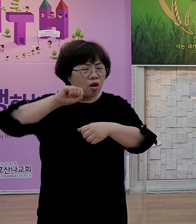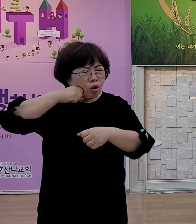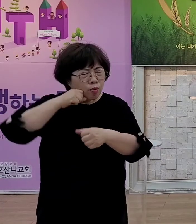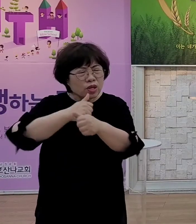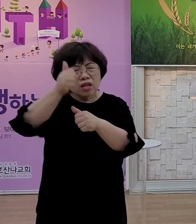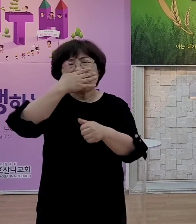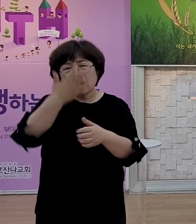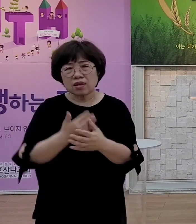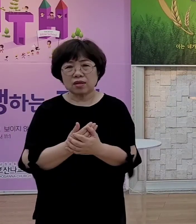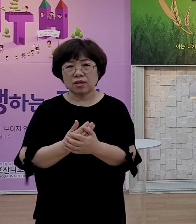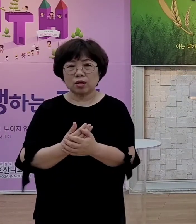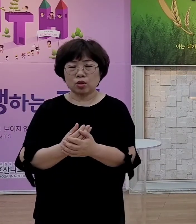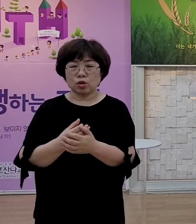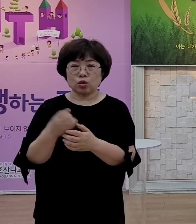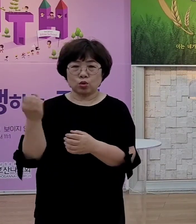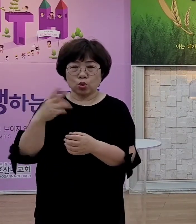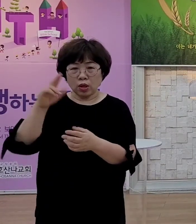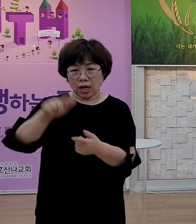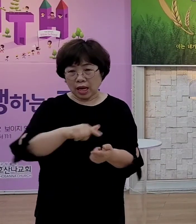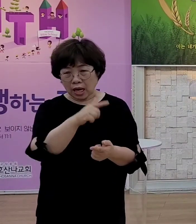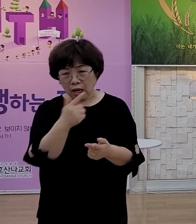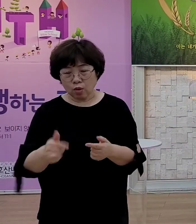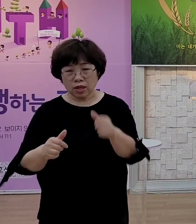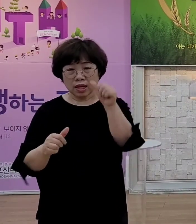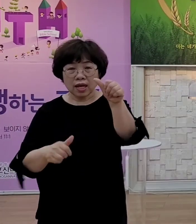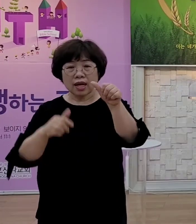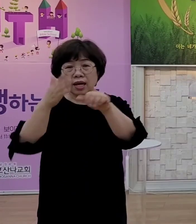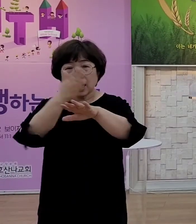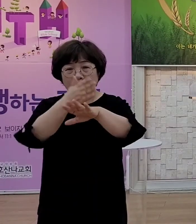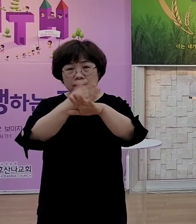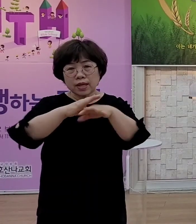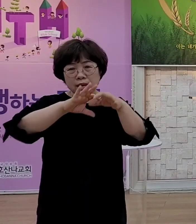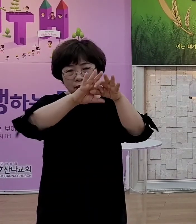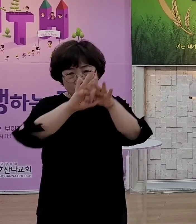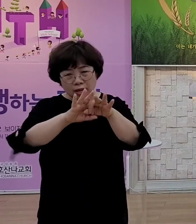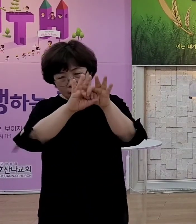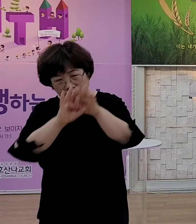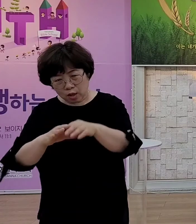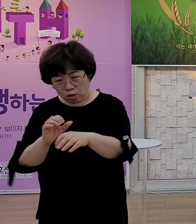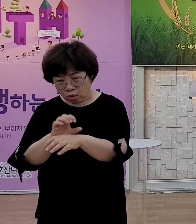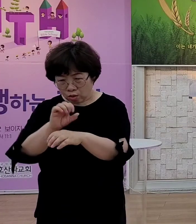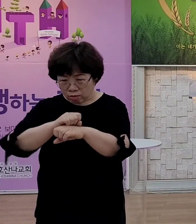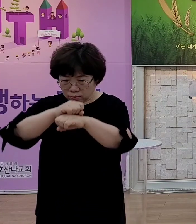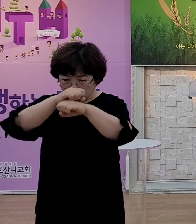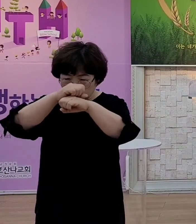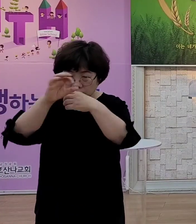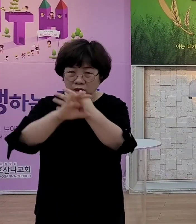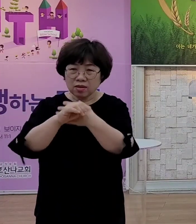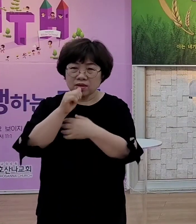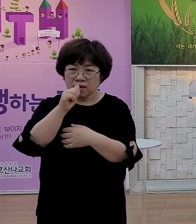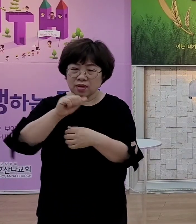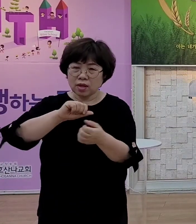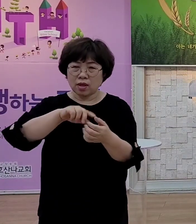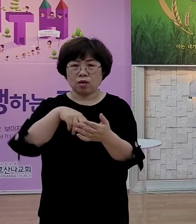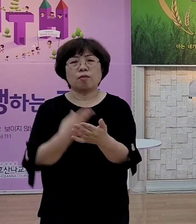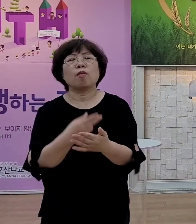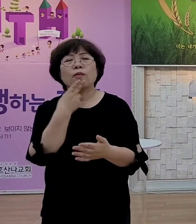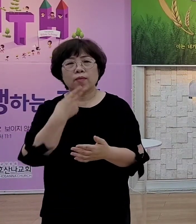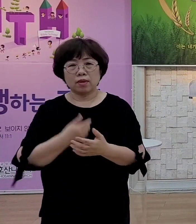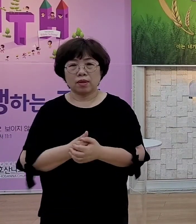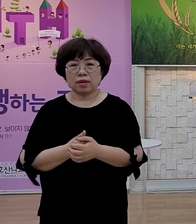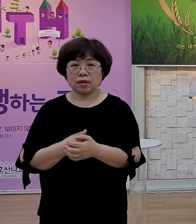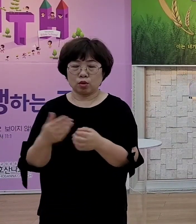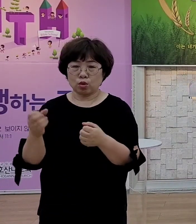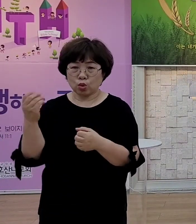여러분 우리가 정말 이 하루에 5가지 감사를 계속 이어가잖아요. 결코 무너지지 않습니다. 감사가 있기 때문에 그런가 하면